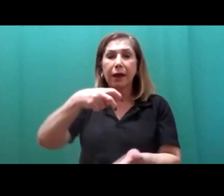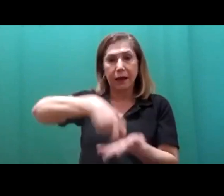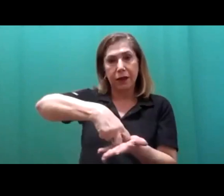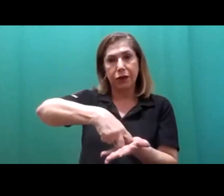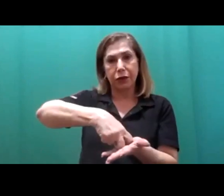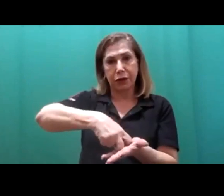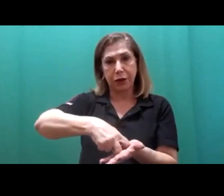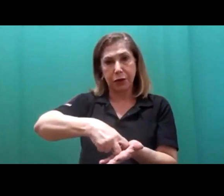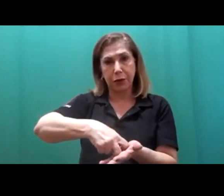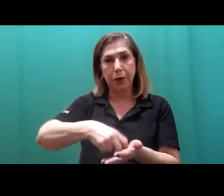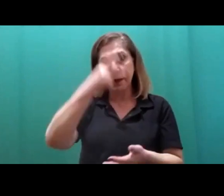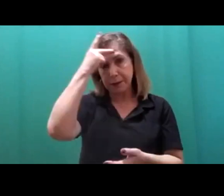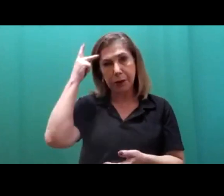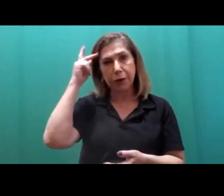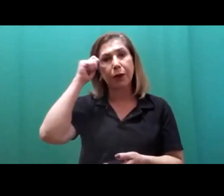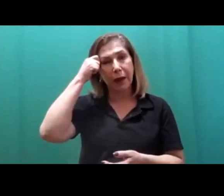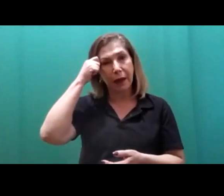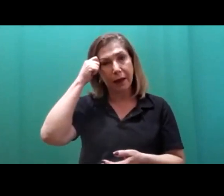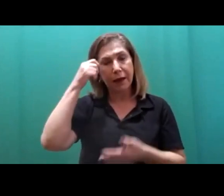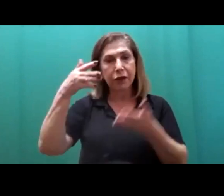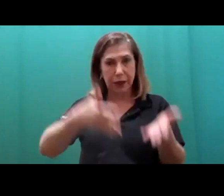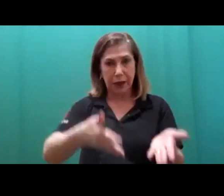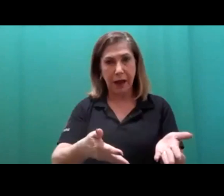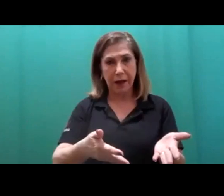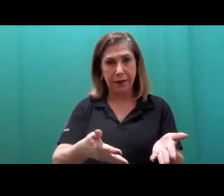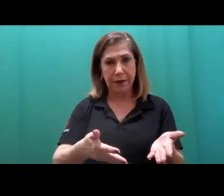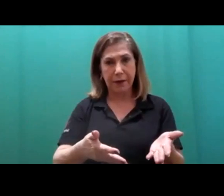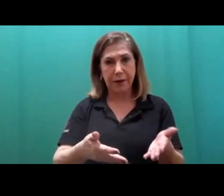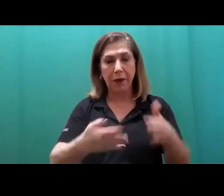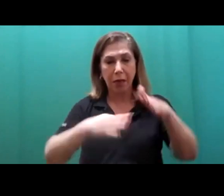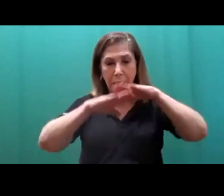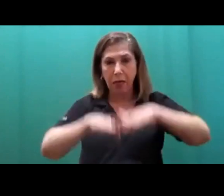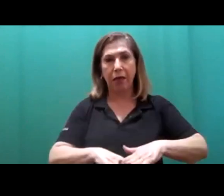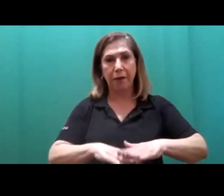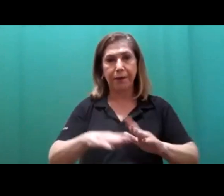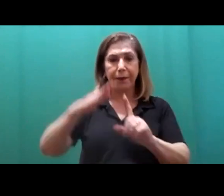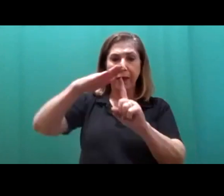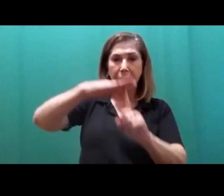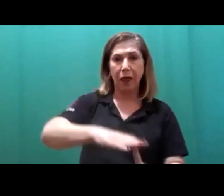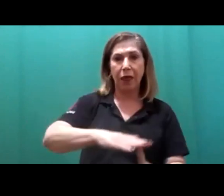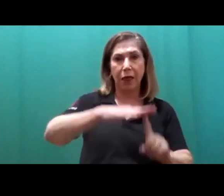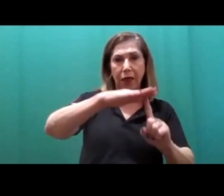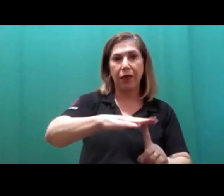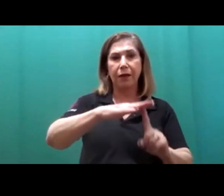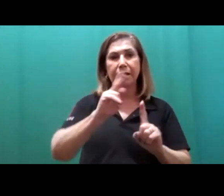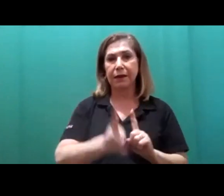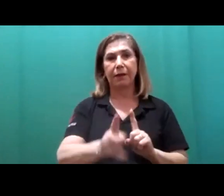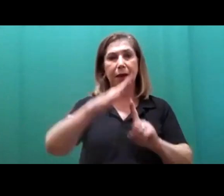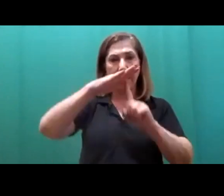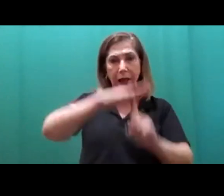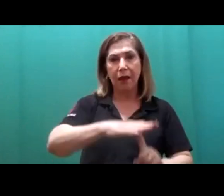Ou seja, também era um processo de usado de submissão. Então, a fome é uma estrutura que eu jogo